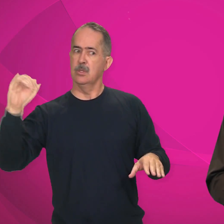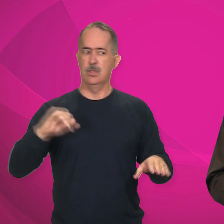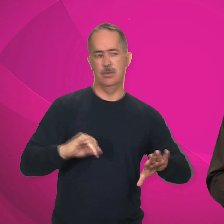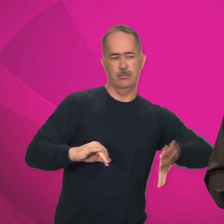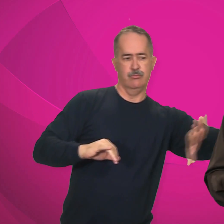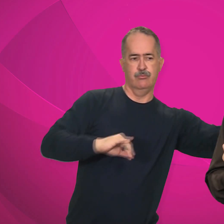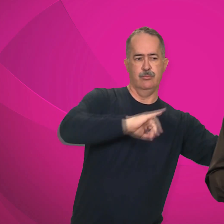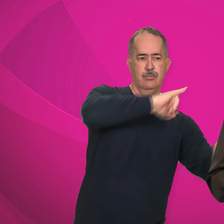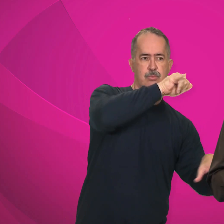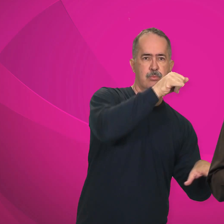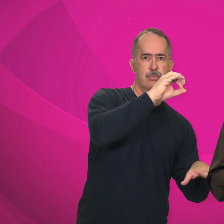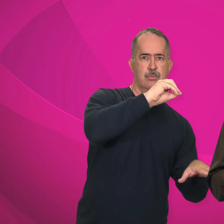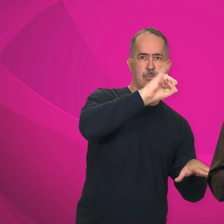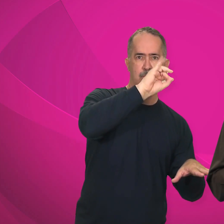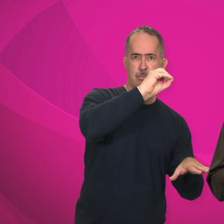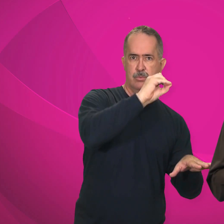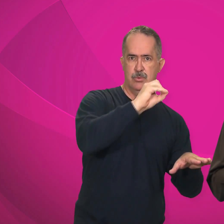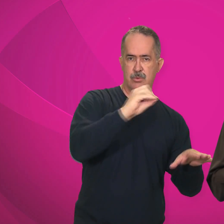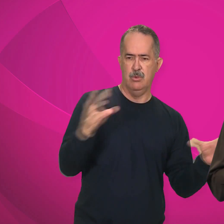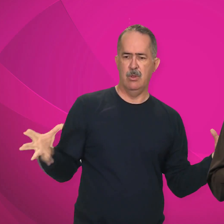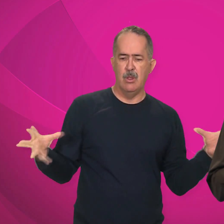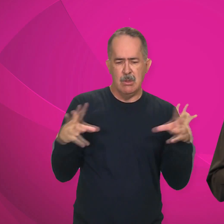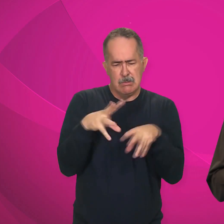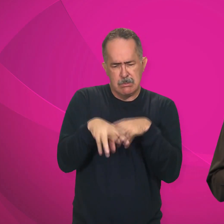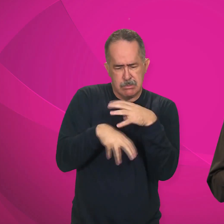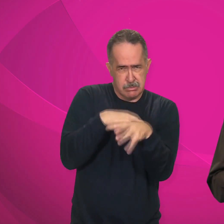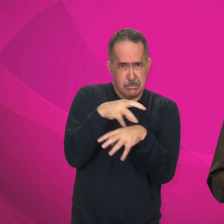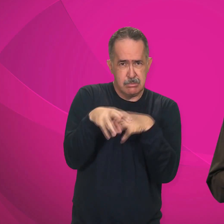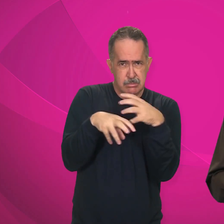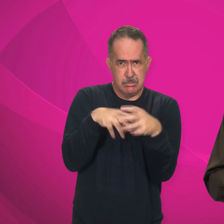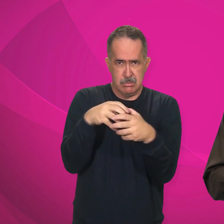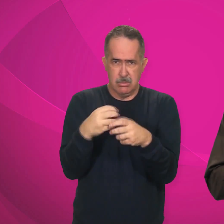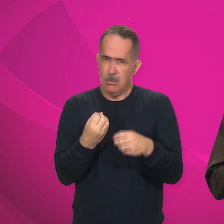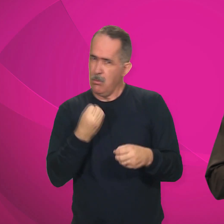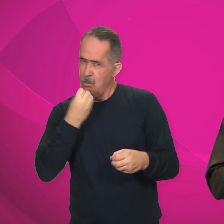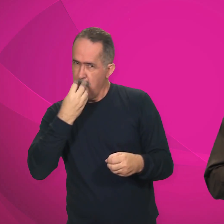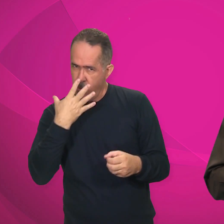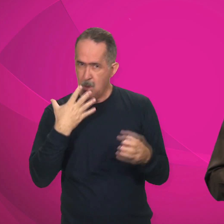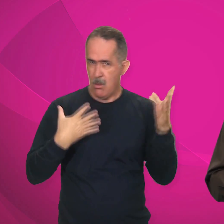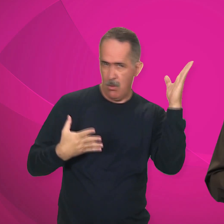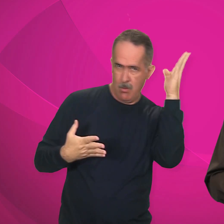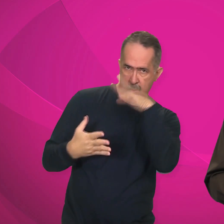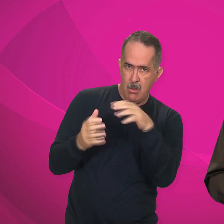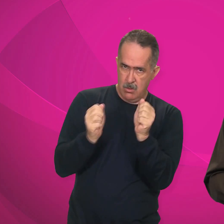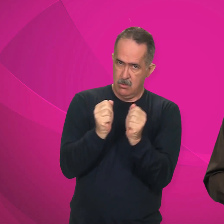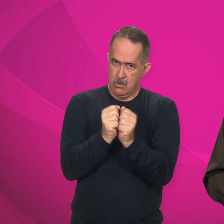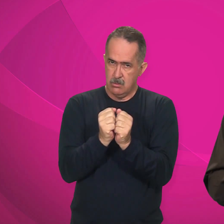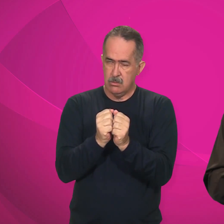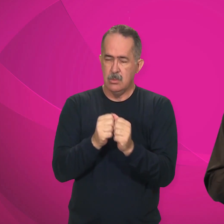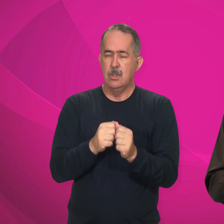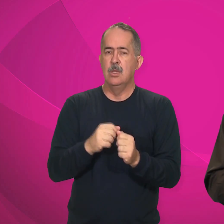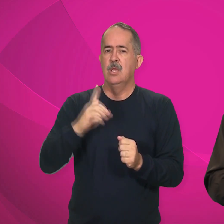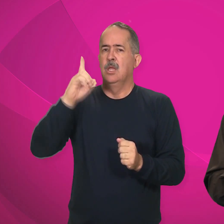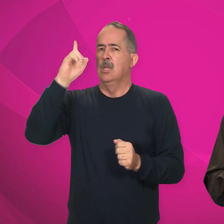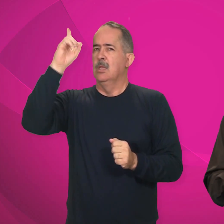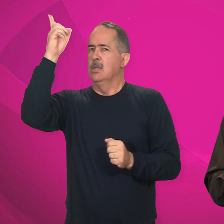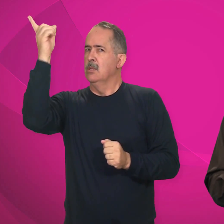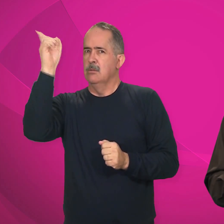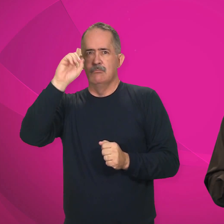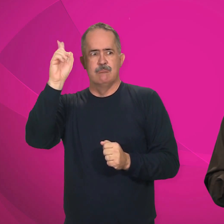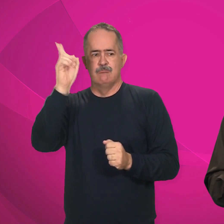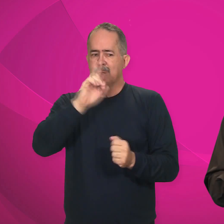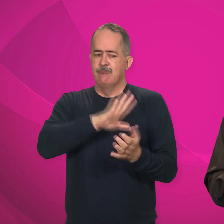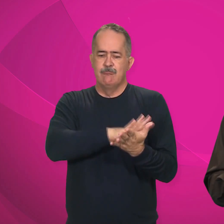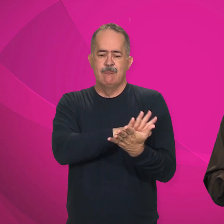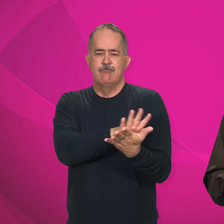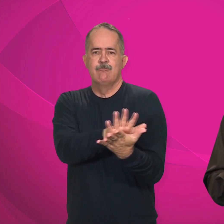outra. Diante da mistura do joio e do trigo, isto é, dos bons e dos maus, Deus não age